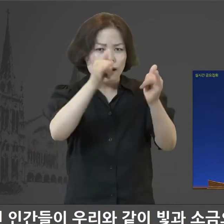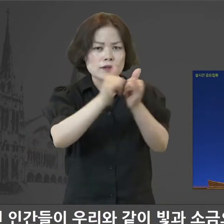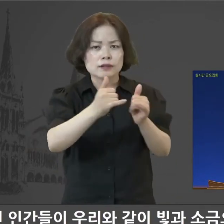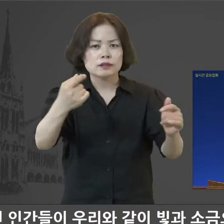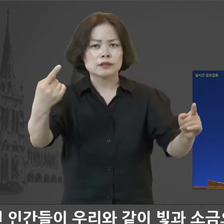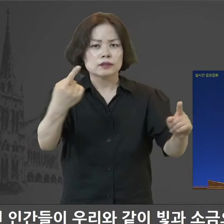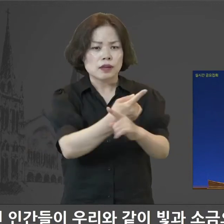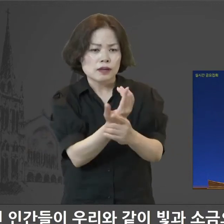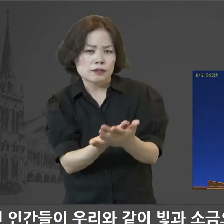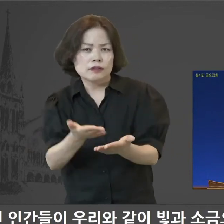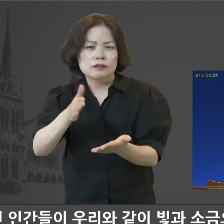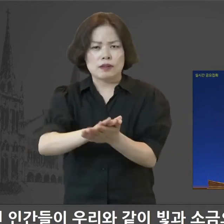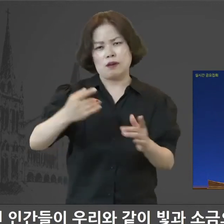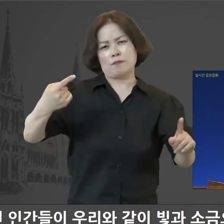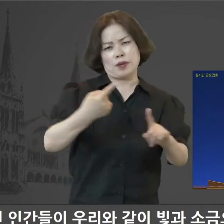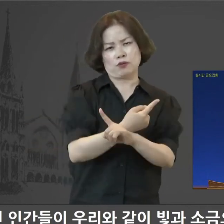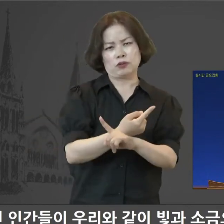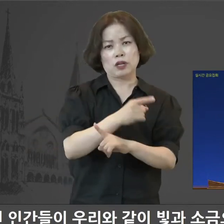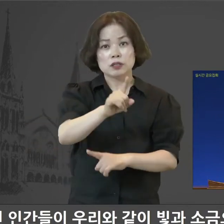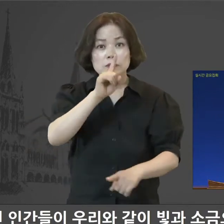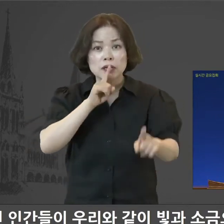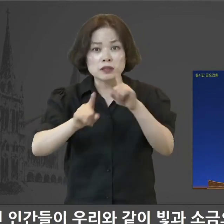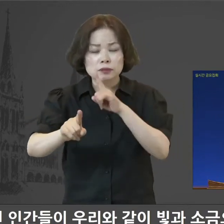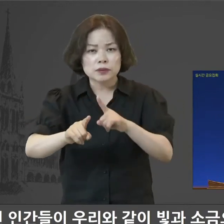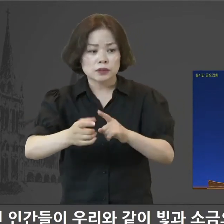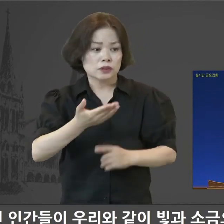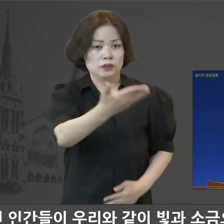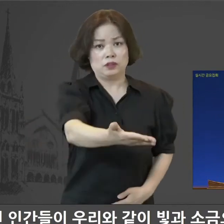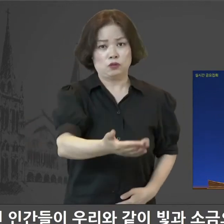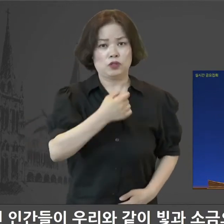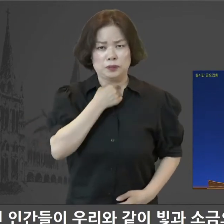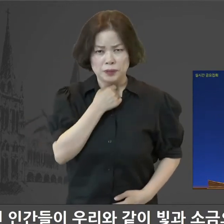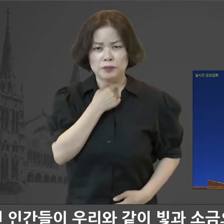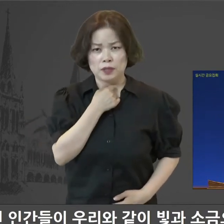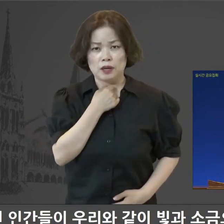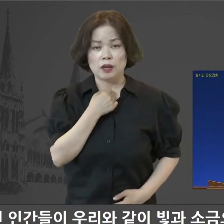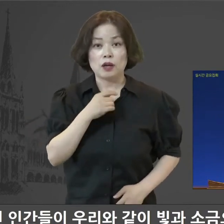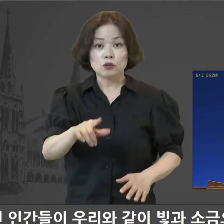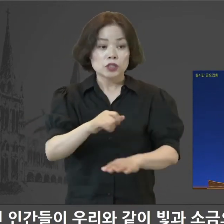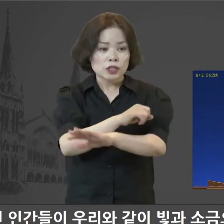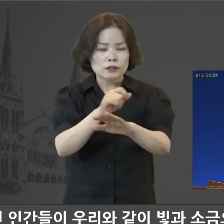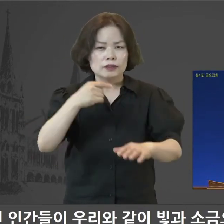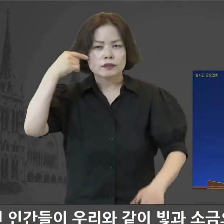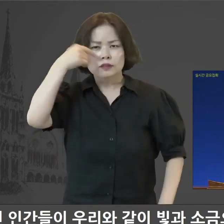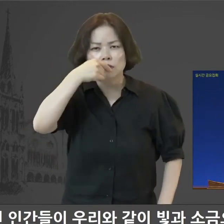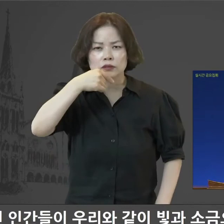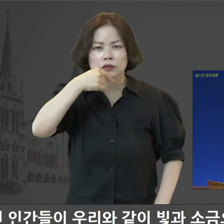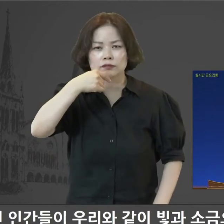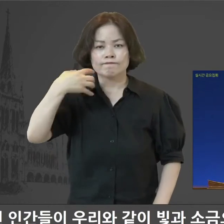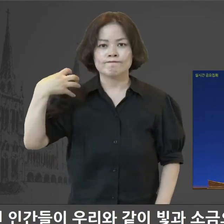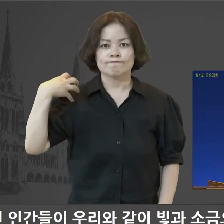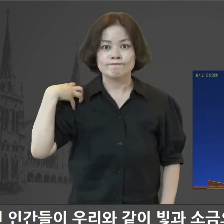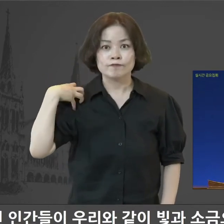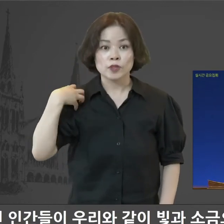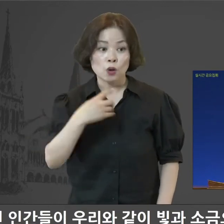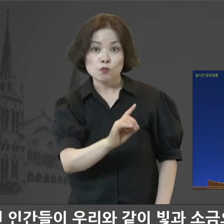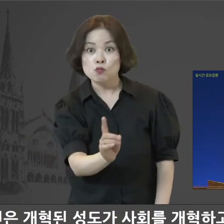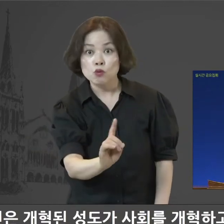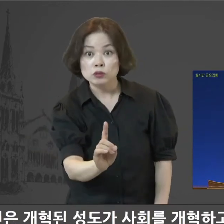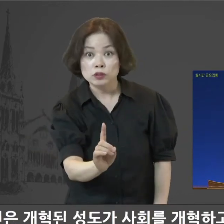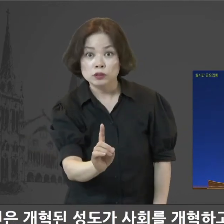개혁하고 정치를 개혁하는 것입니다. 그 말씀을 드리는 것입니다. 우리가 그것으로 철저히 무장해서